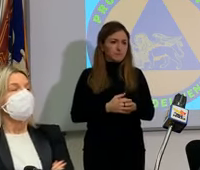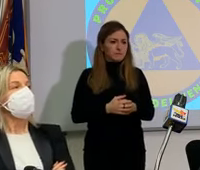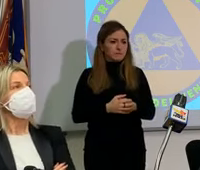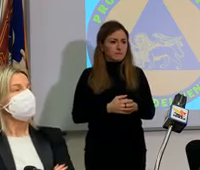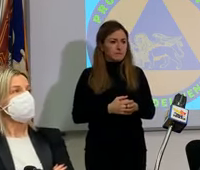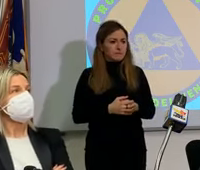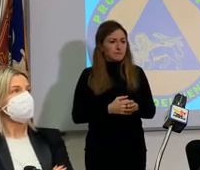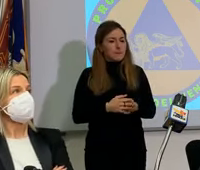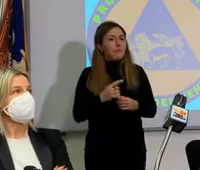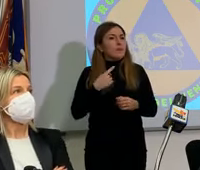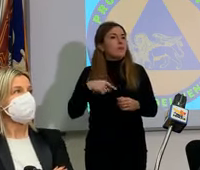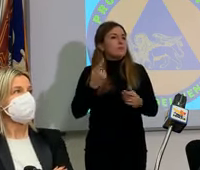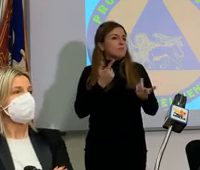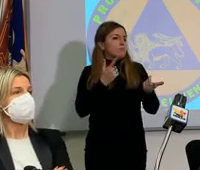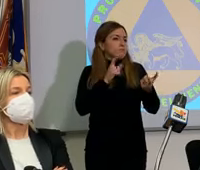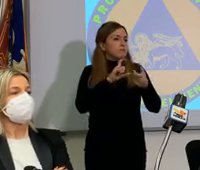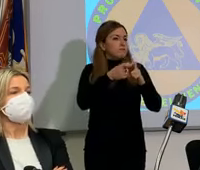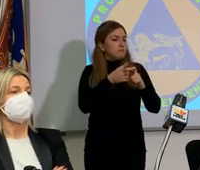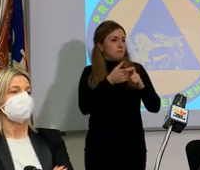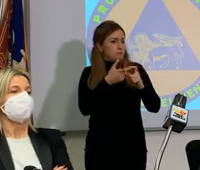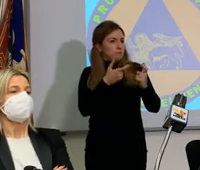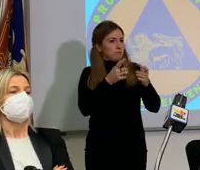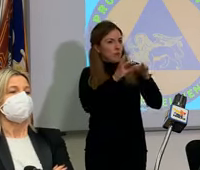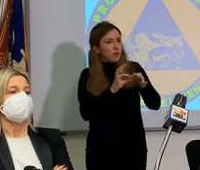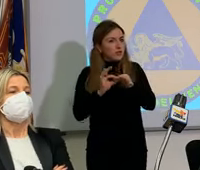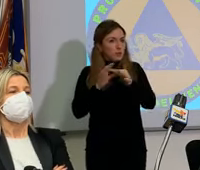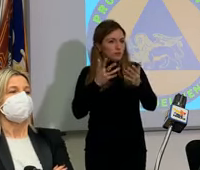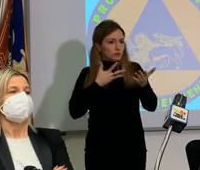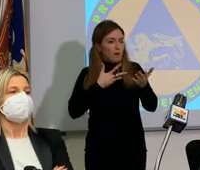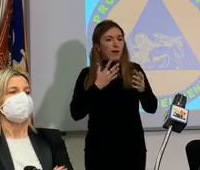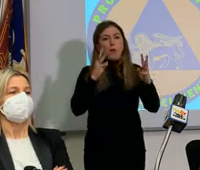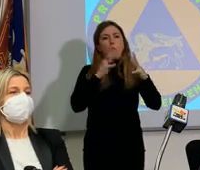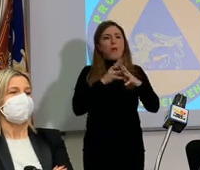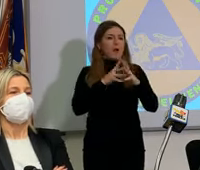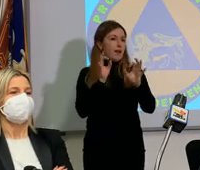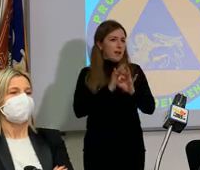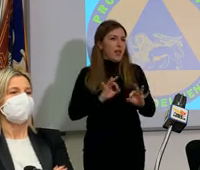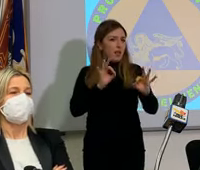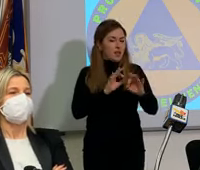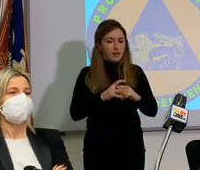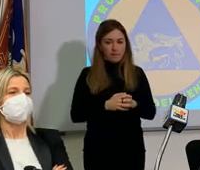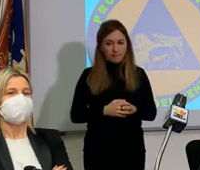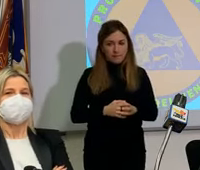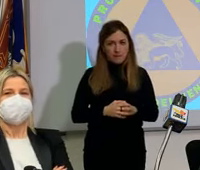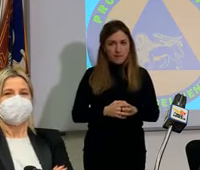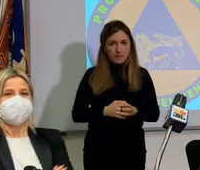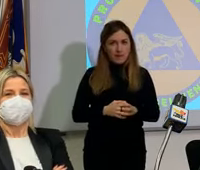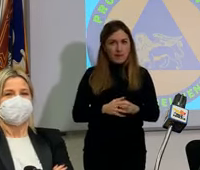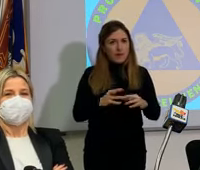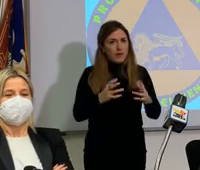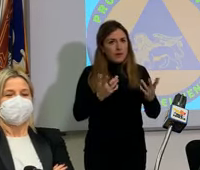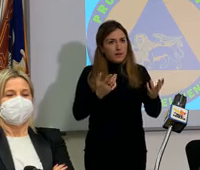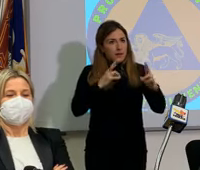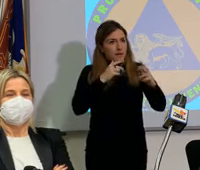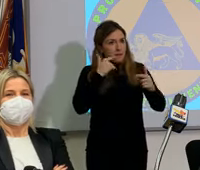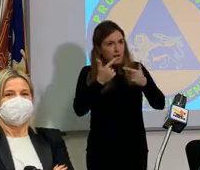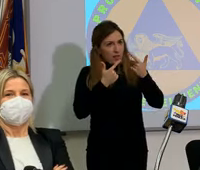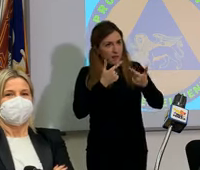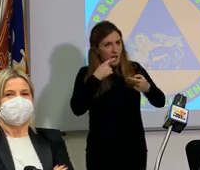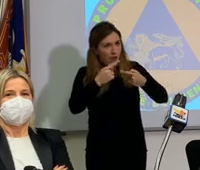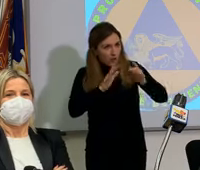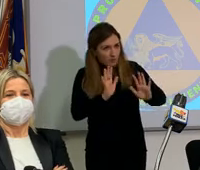adottiamo le contromisure necessarie quindi nessuna guerra ora sperando che non riparta la polemica è